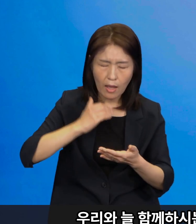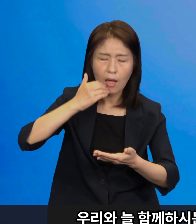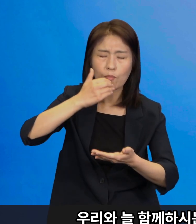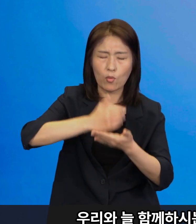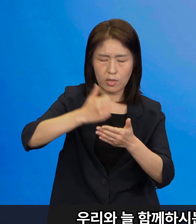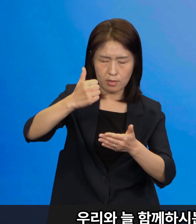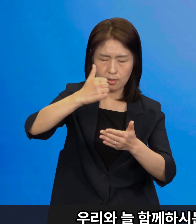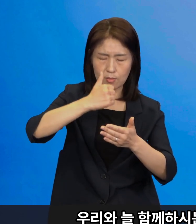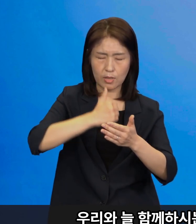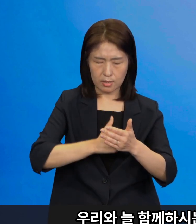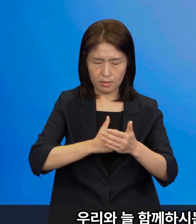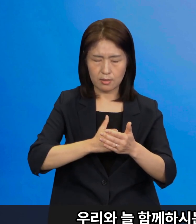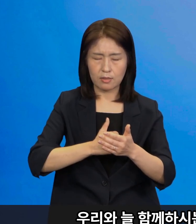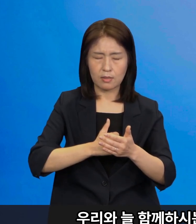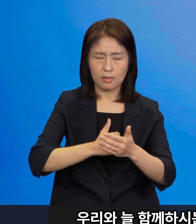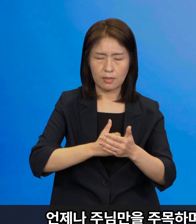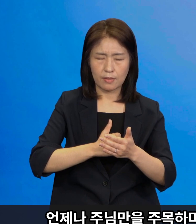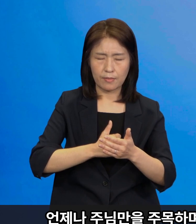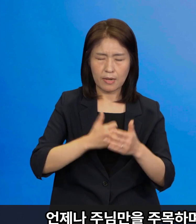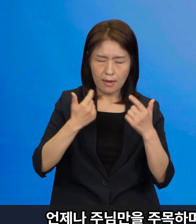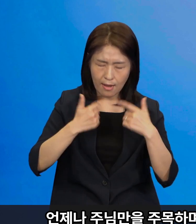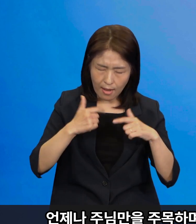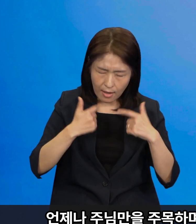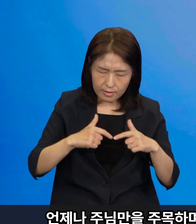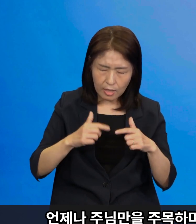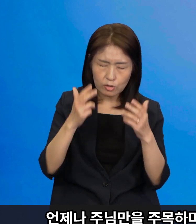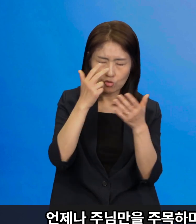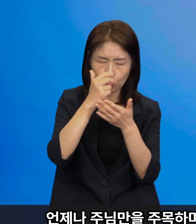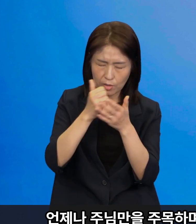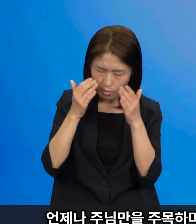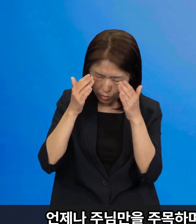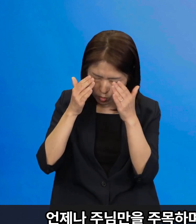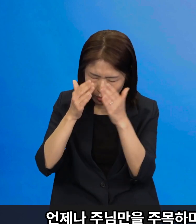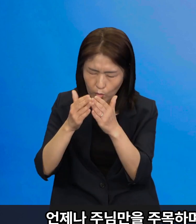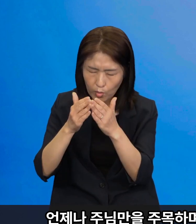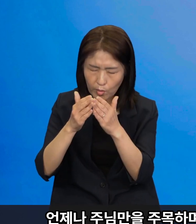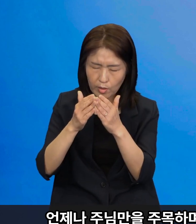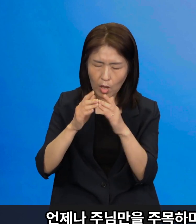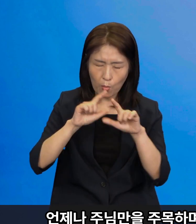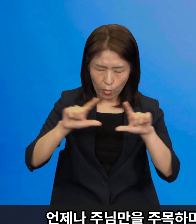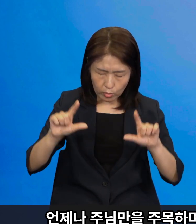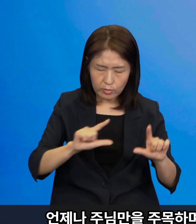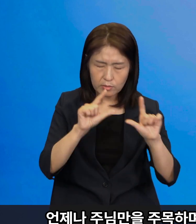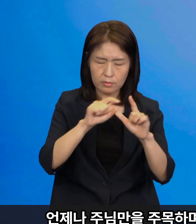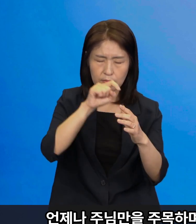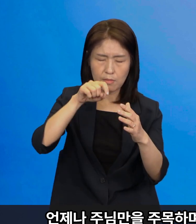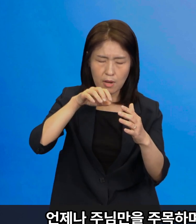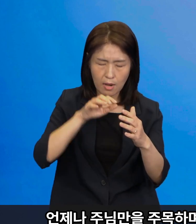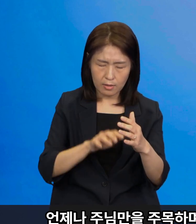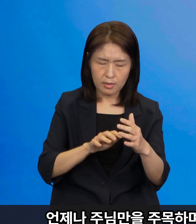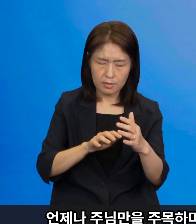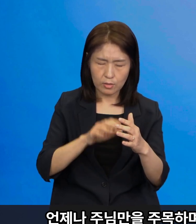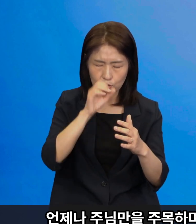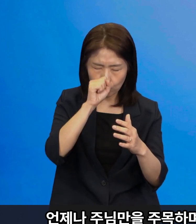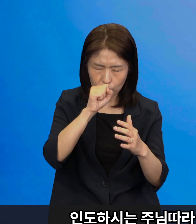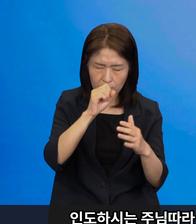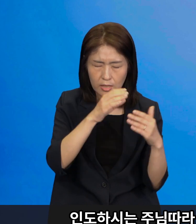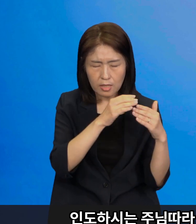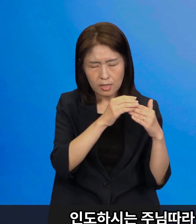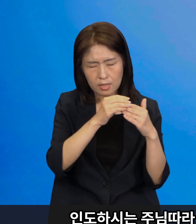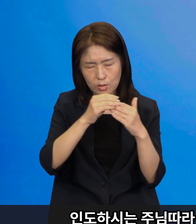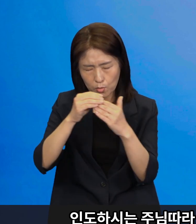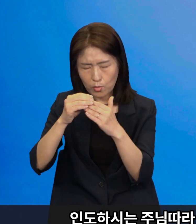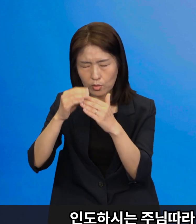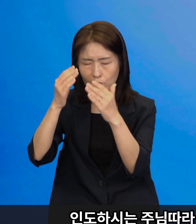내주하심이 언제나 주님만을 주목하며 우리 일상의 삶에서 선하신 손길로 인도하신